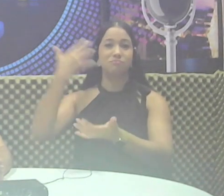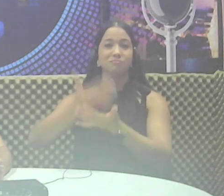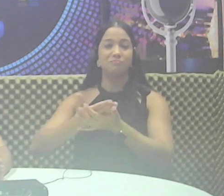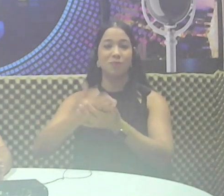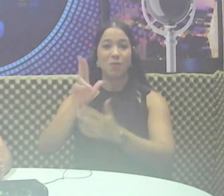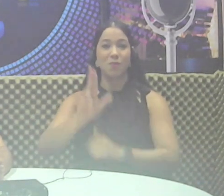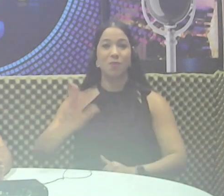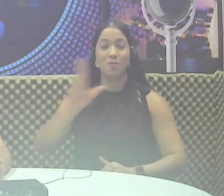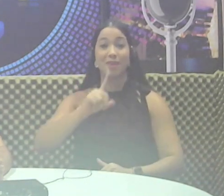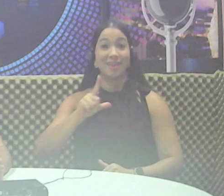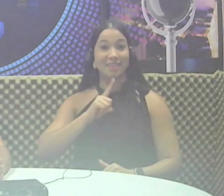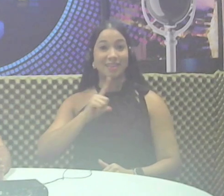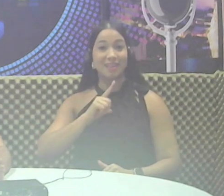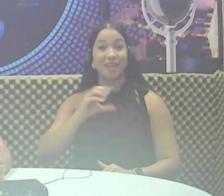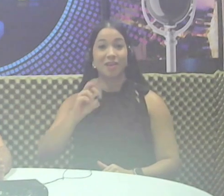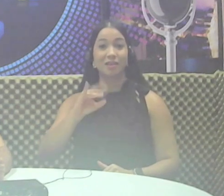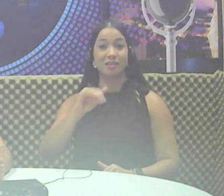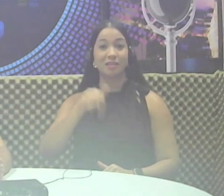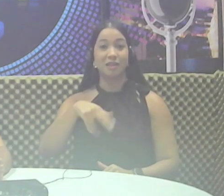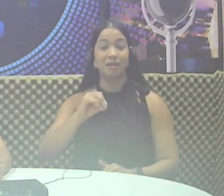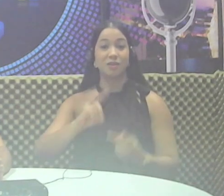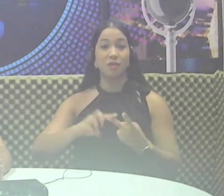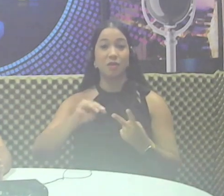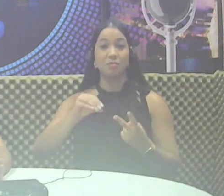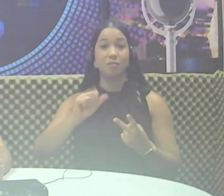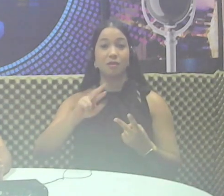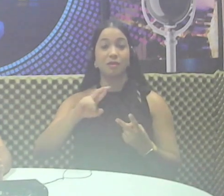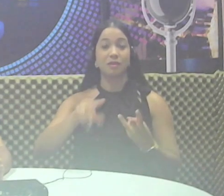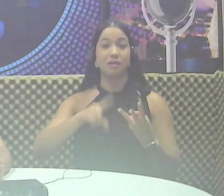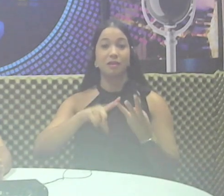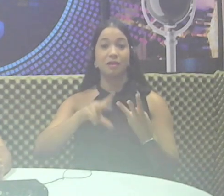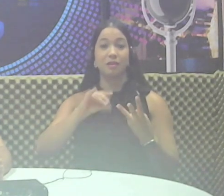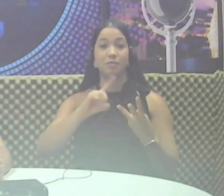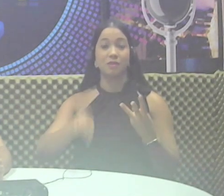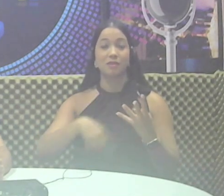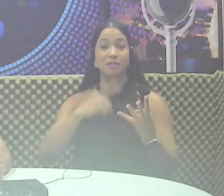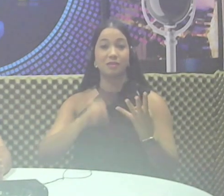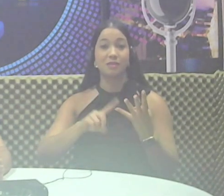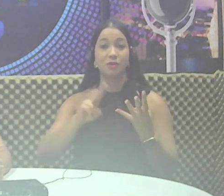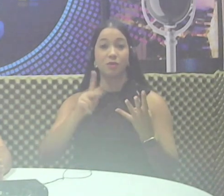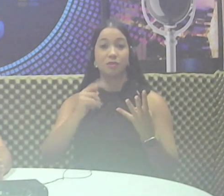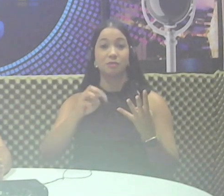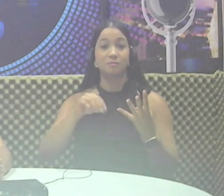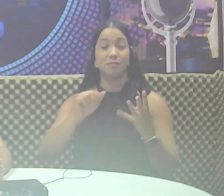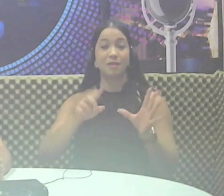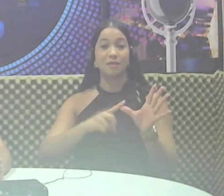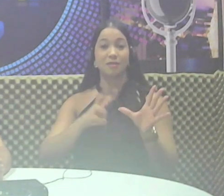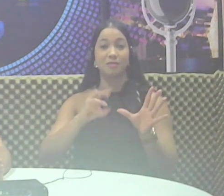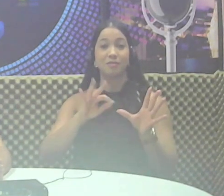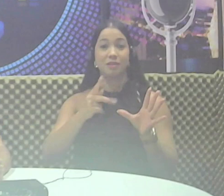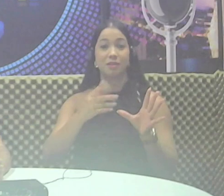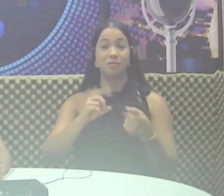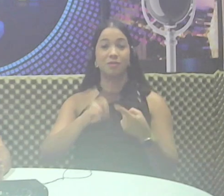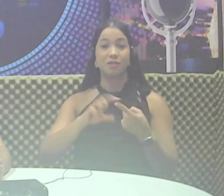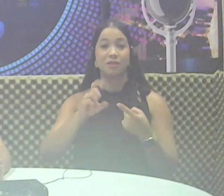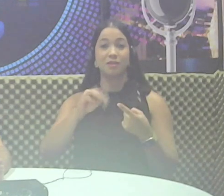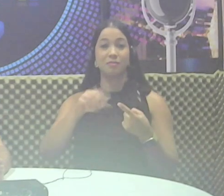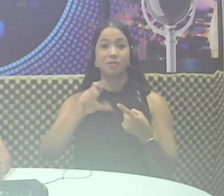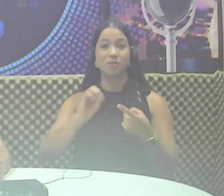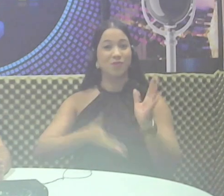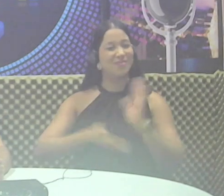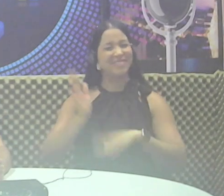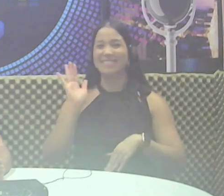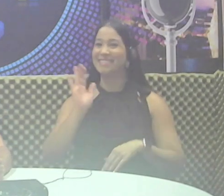eles estarão Orciano, Moacir, Luiz Hels, Ugsmar, Valtinho e Edmilson.